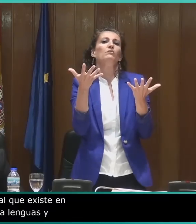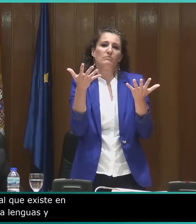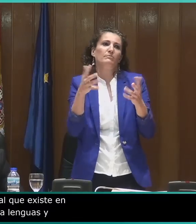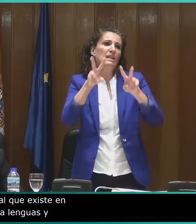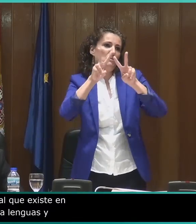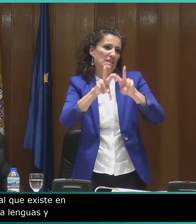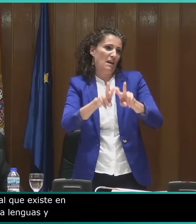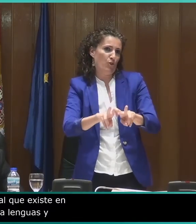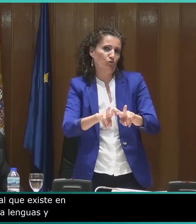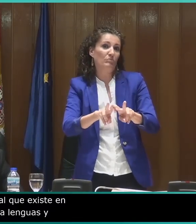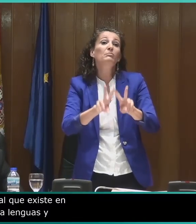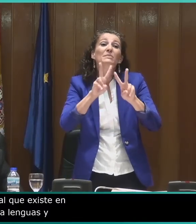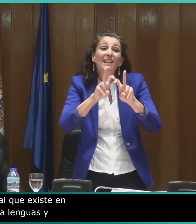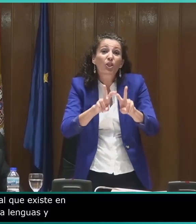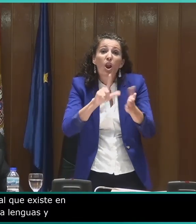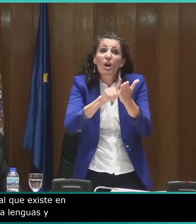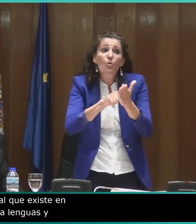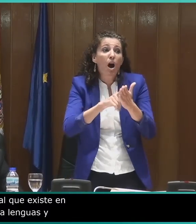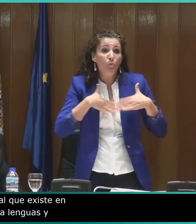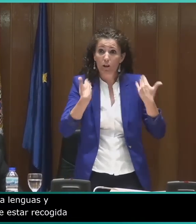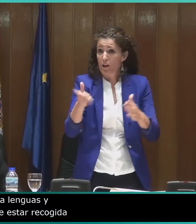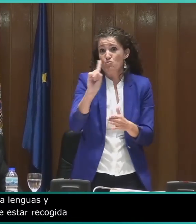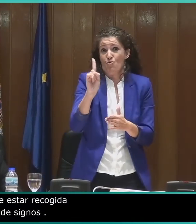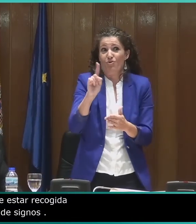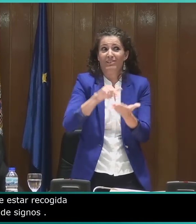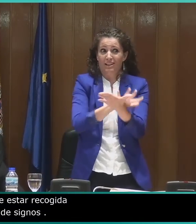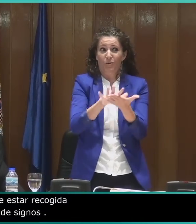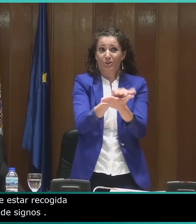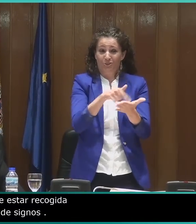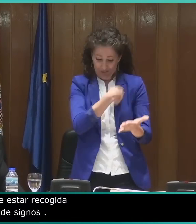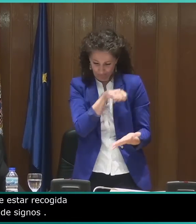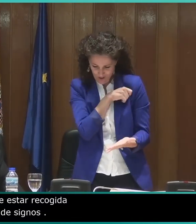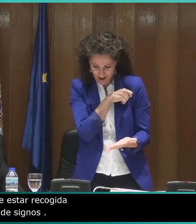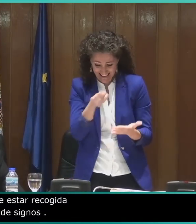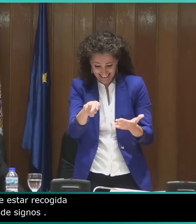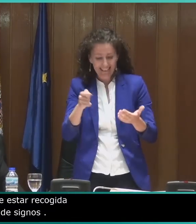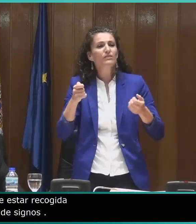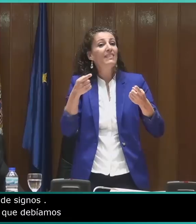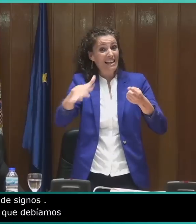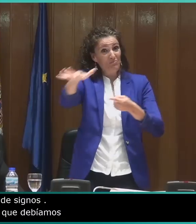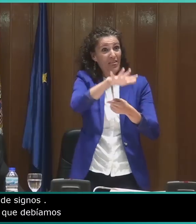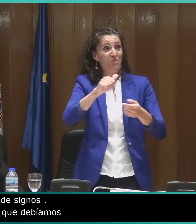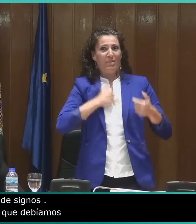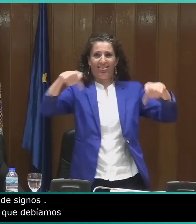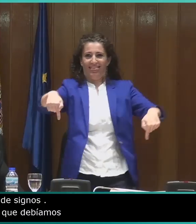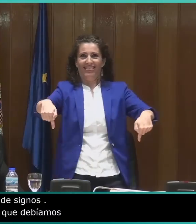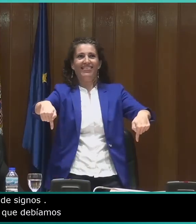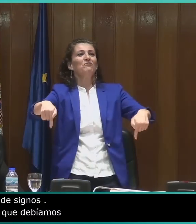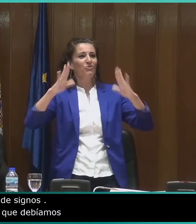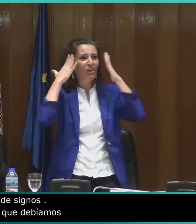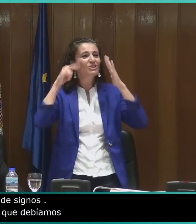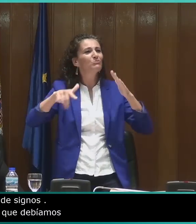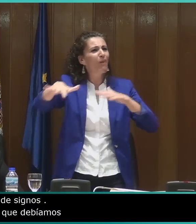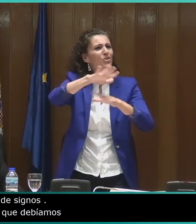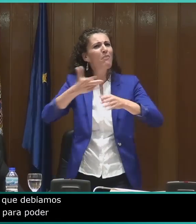para poder promover esas investigaciones que, además, no estamos hablando de cualquier lengua, sino de la lengua de signos